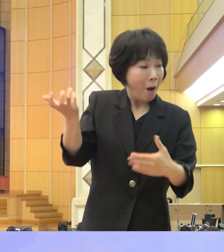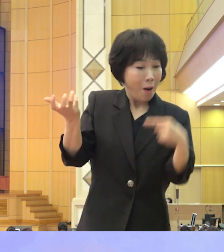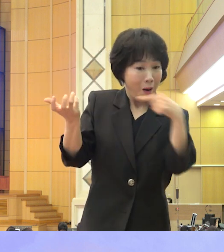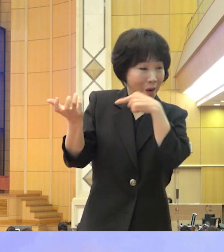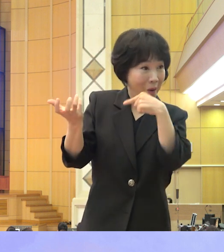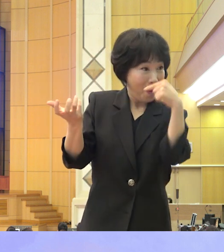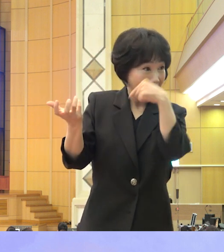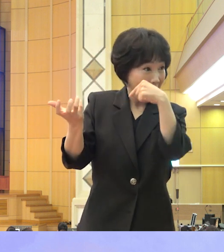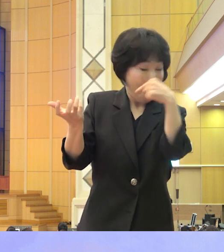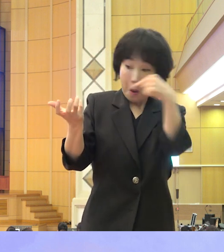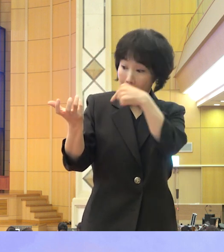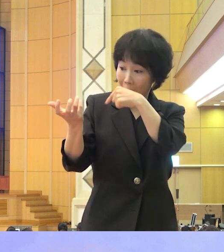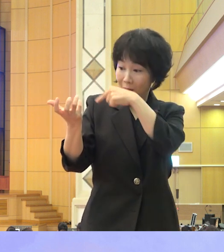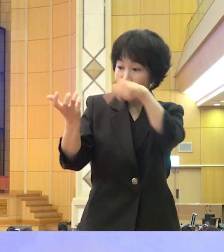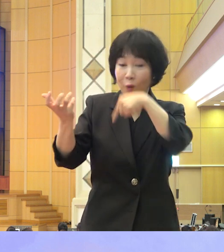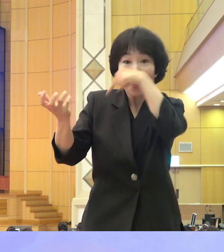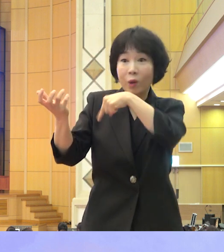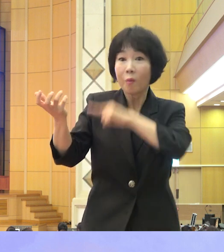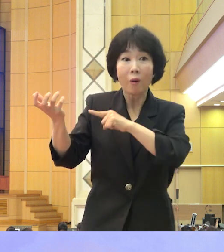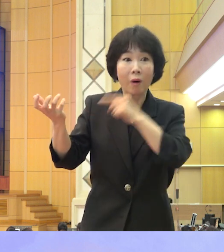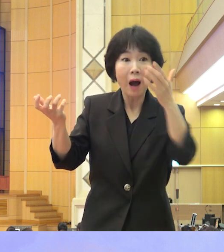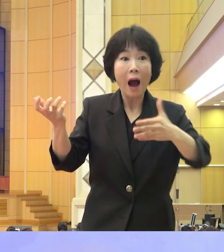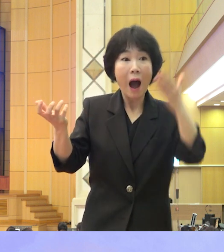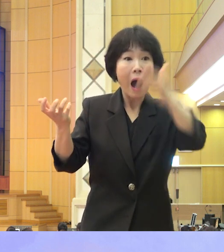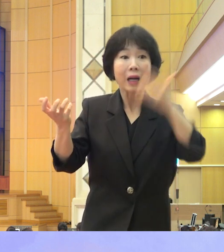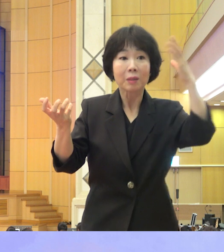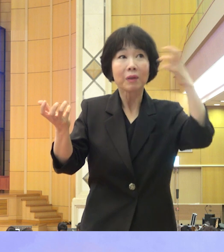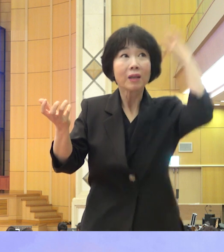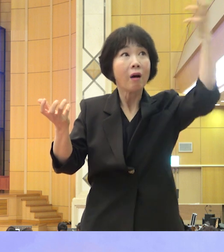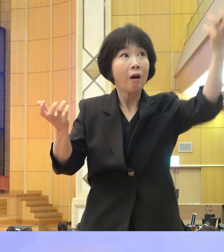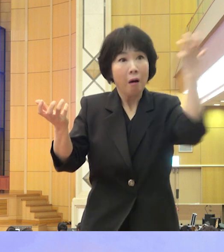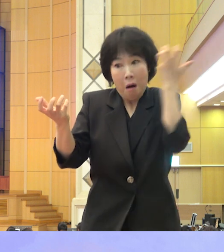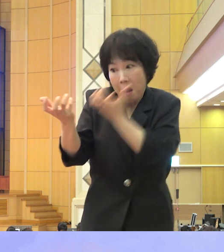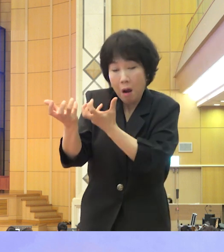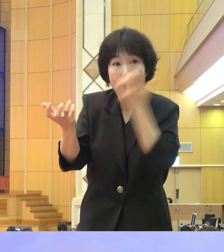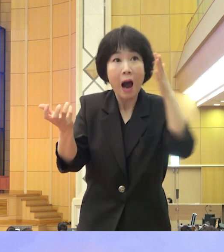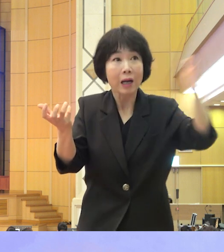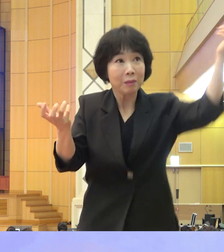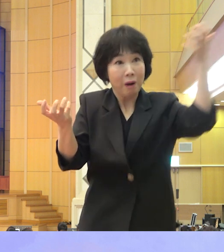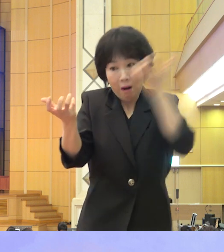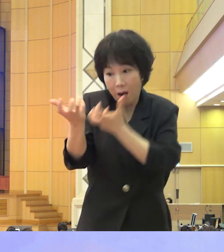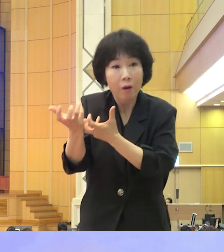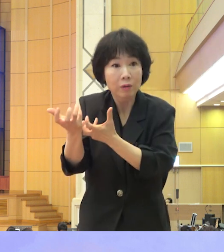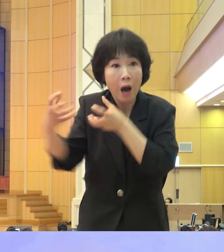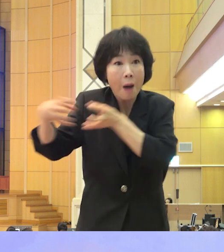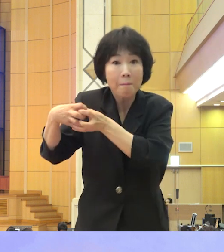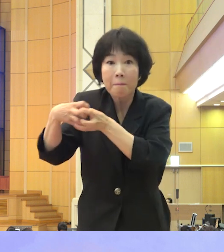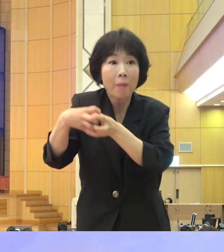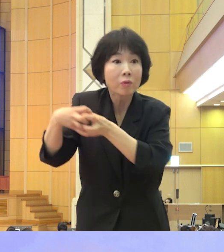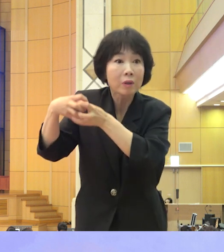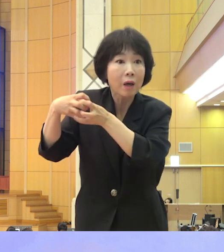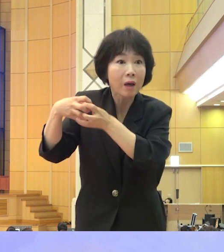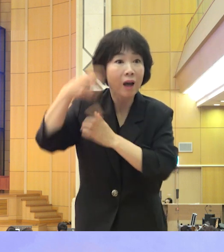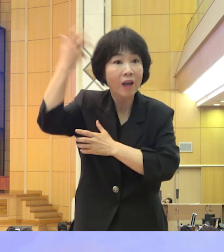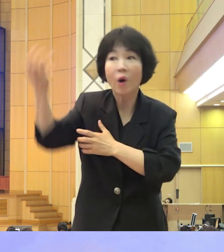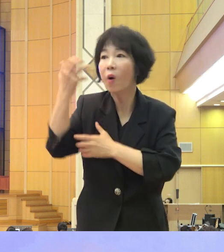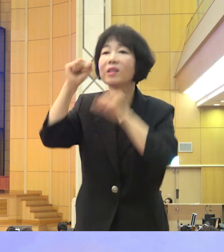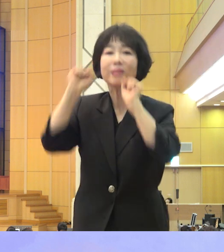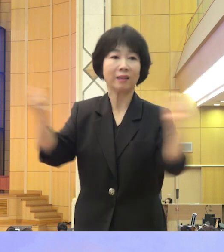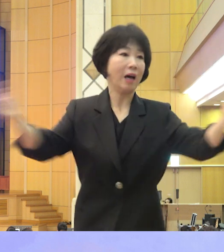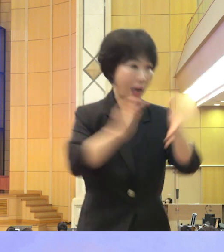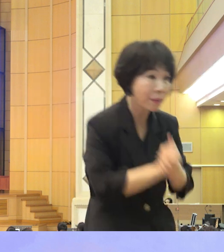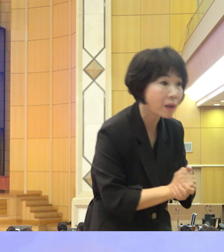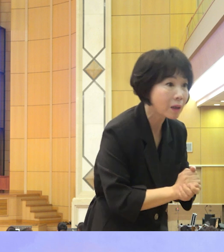속에 하나님의 영이 계시면, 다시 말하면 주님이 계시면 내 영혼이